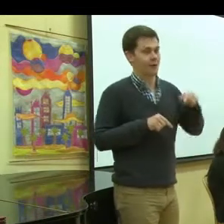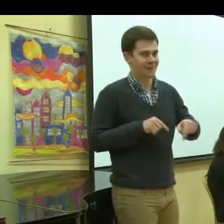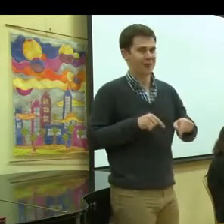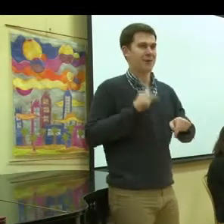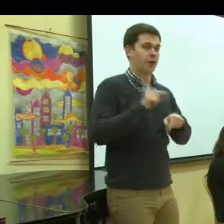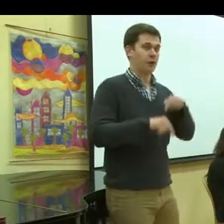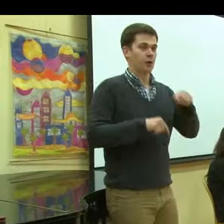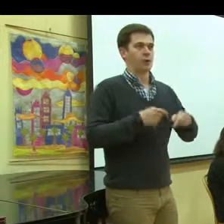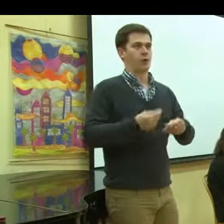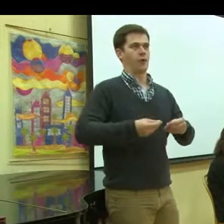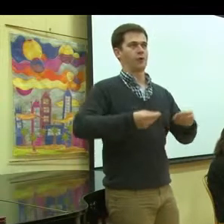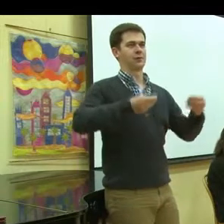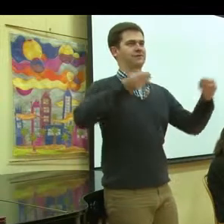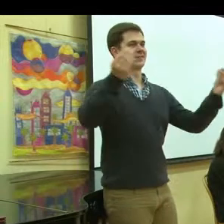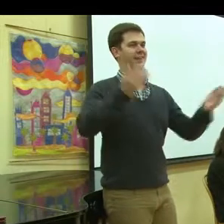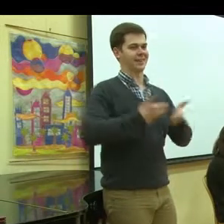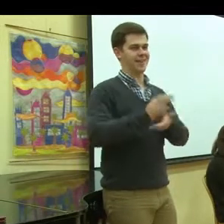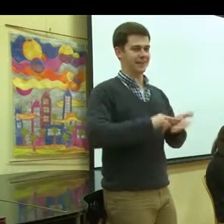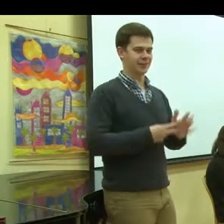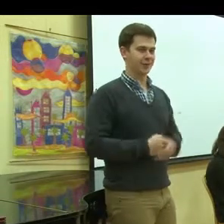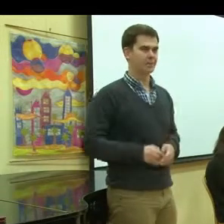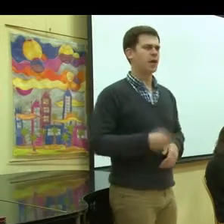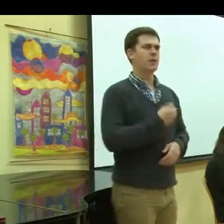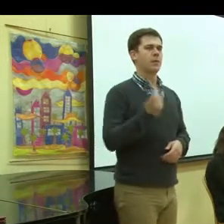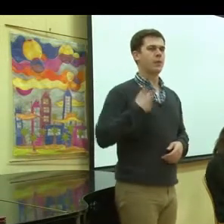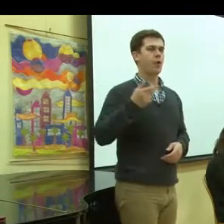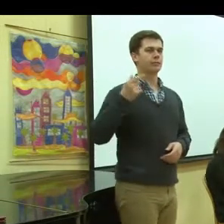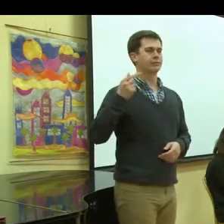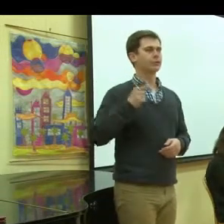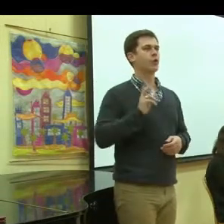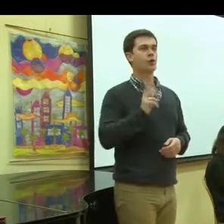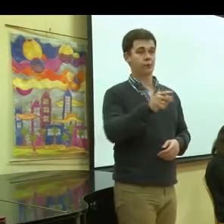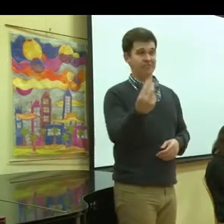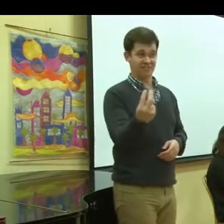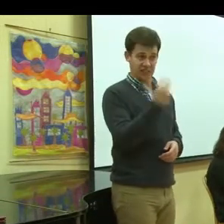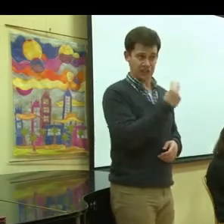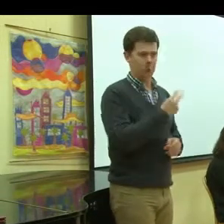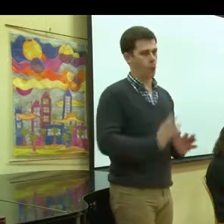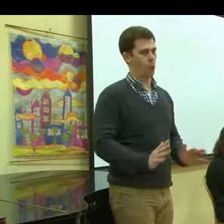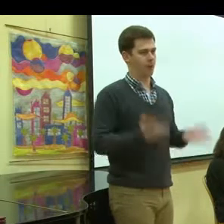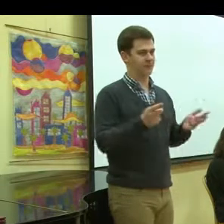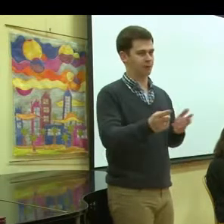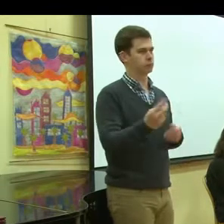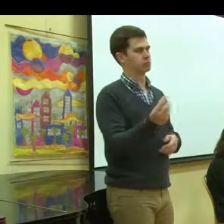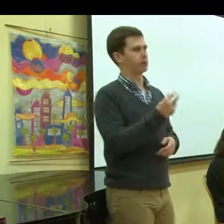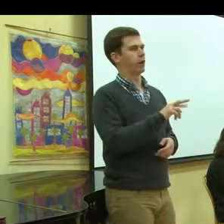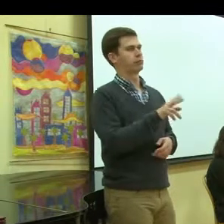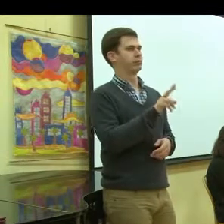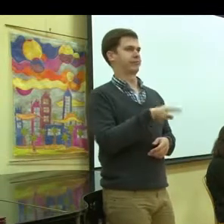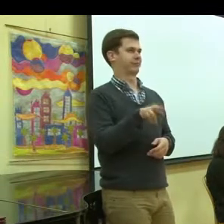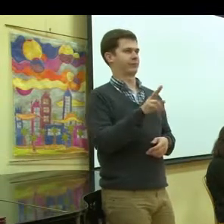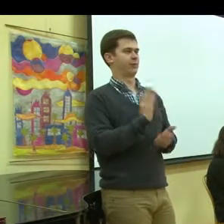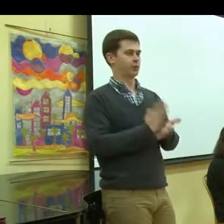Dobrze. Będziemy oglądali film. Była robiona osoby, które widzą, będą miały troszkę łatwiej. Była robiona audiodeskrypcja do tego